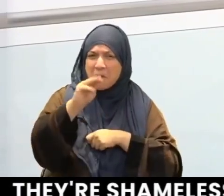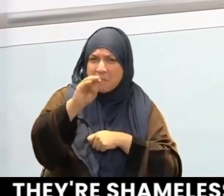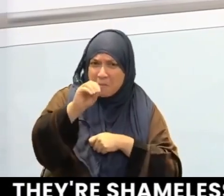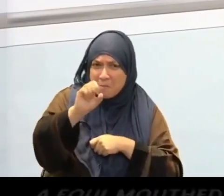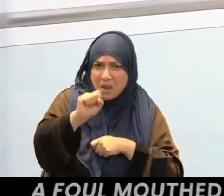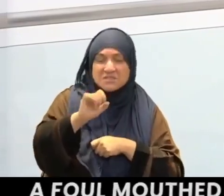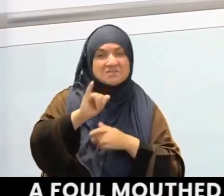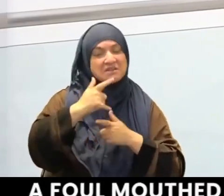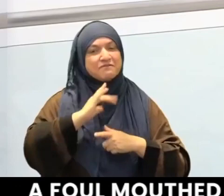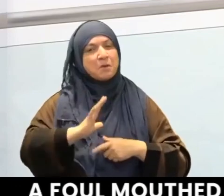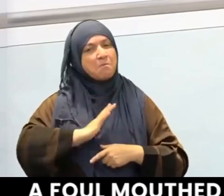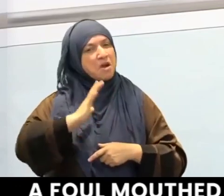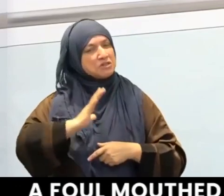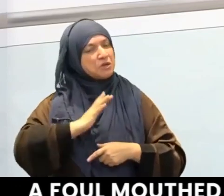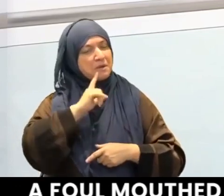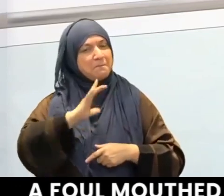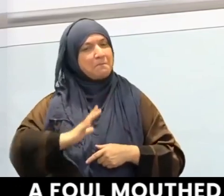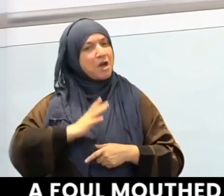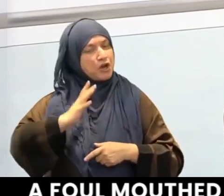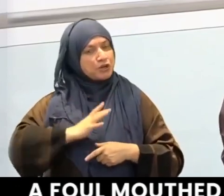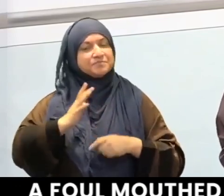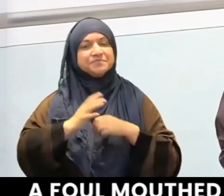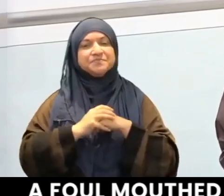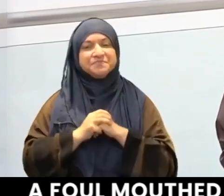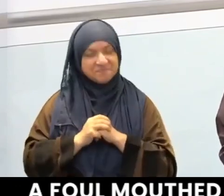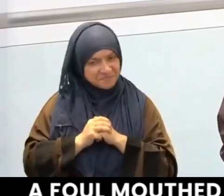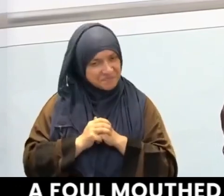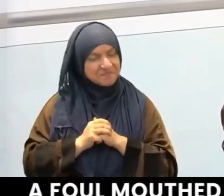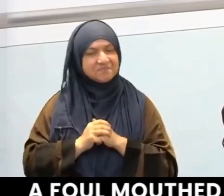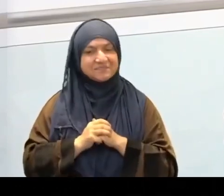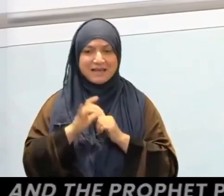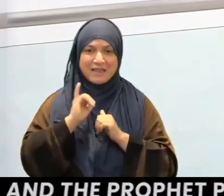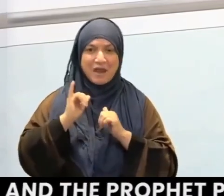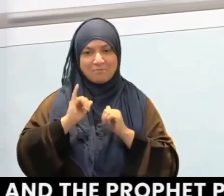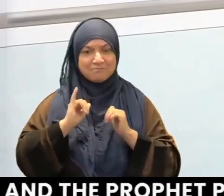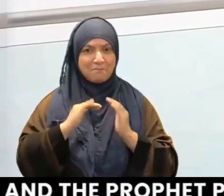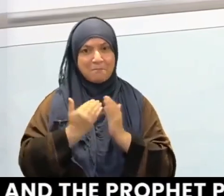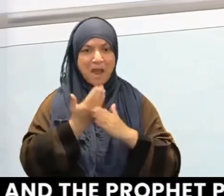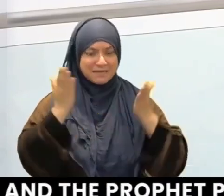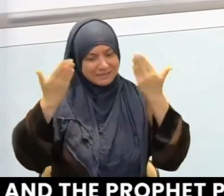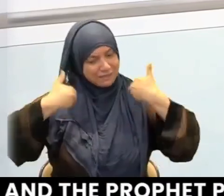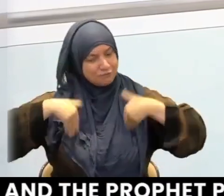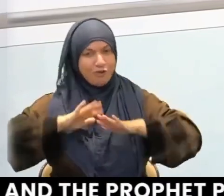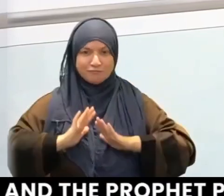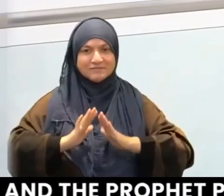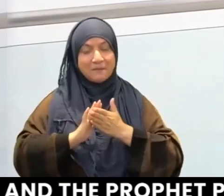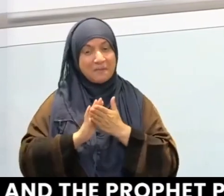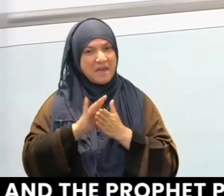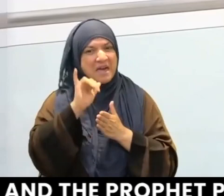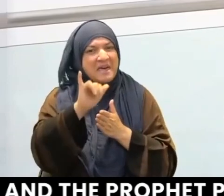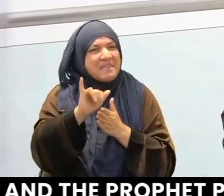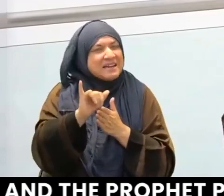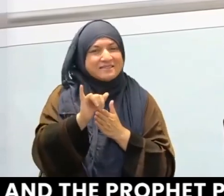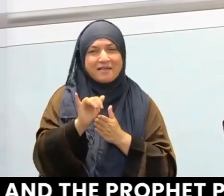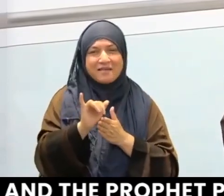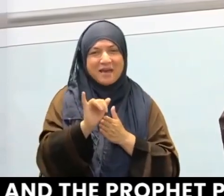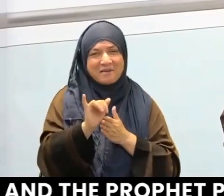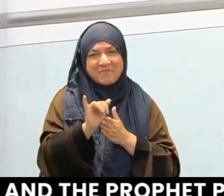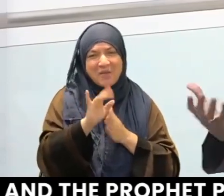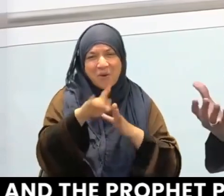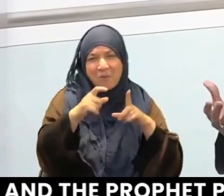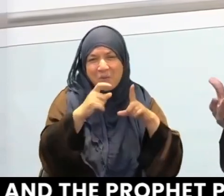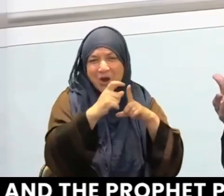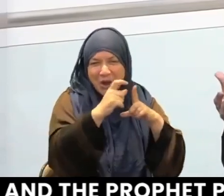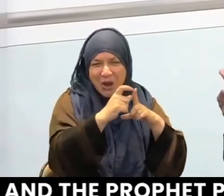foul. A foul-mouthed person is someone who's badi. And the Prophet ﷺ is saying that Al-Bada, when a person becomes